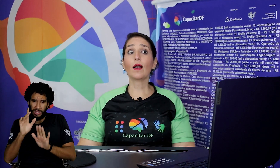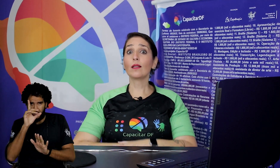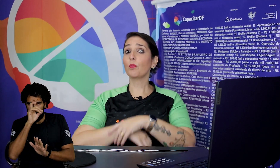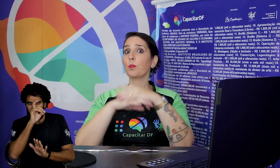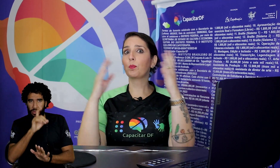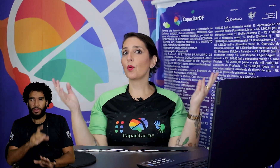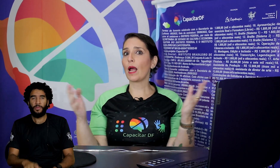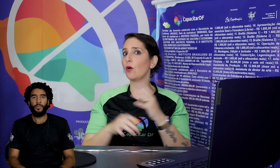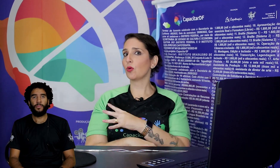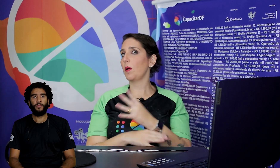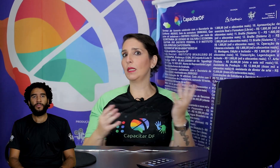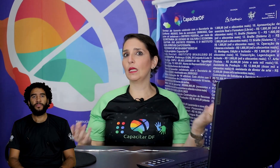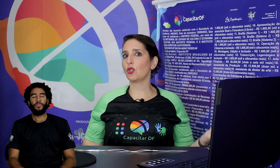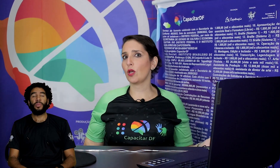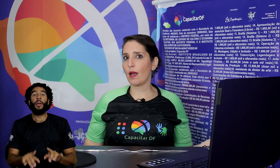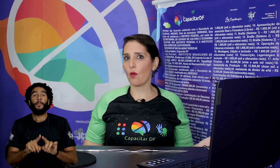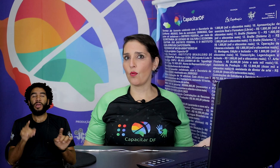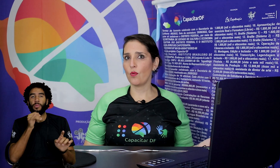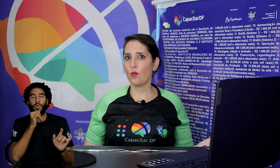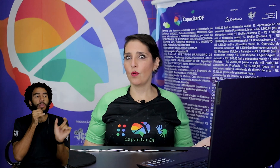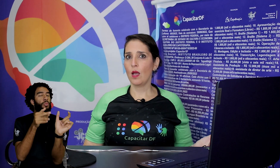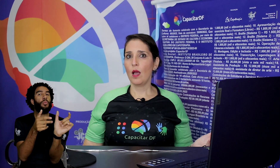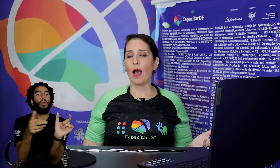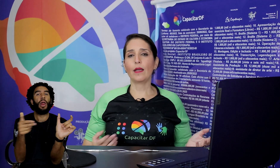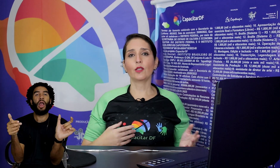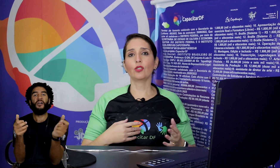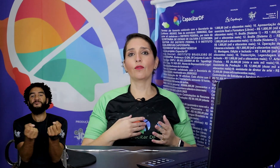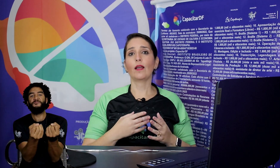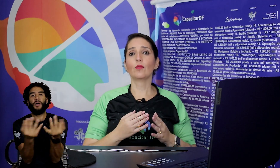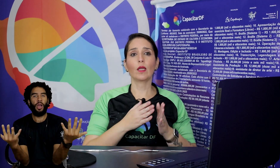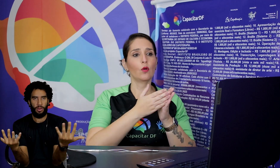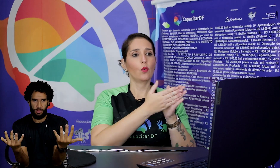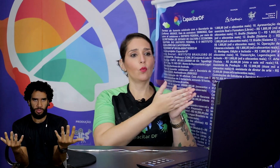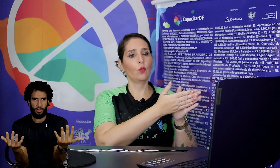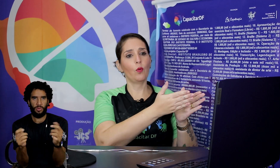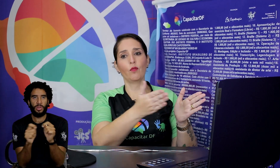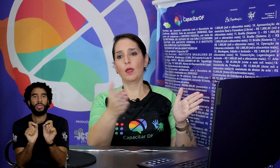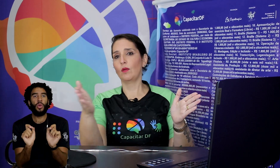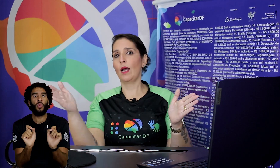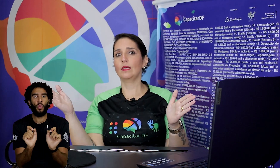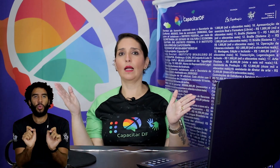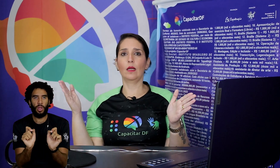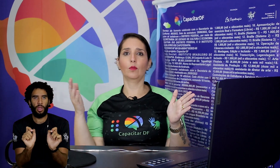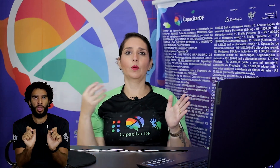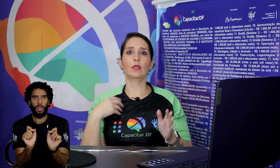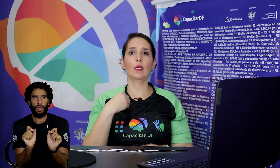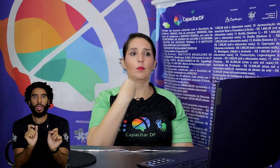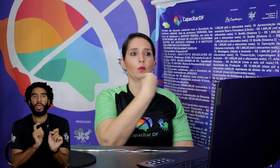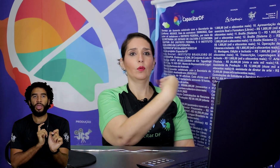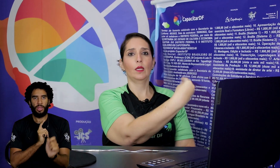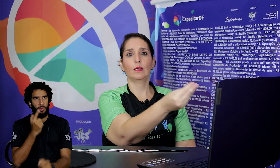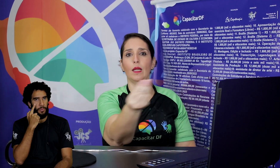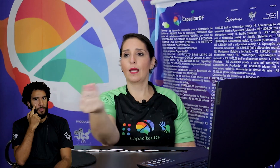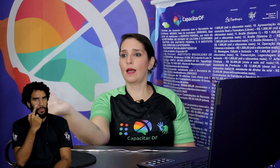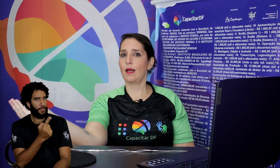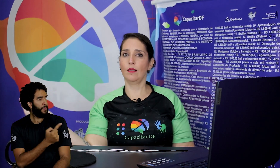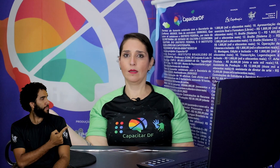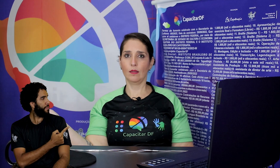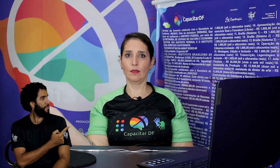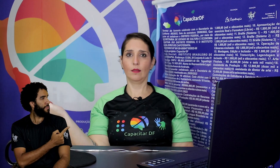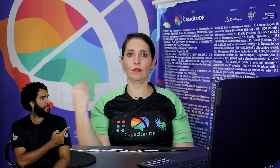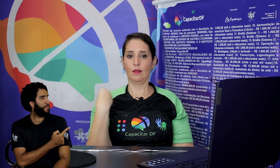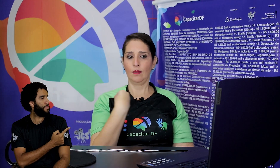quero falar no plural de uma maneira geral? Aí a gente faz o quê? Um movimento arrastado, por exemplo.